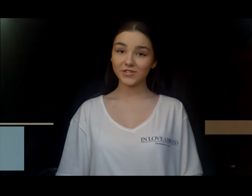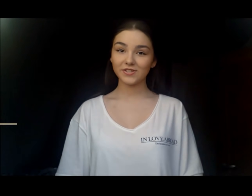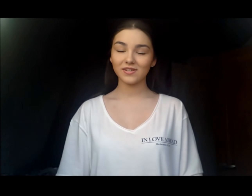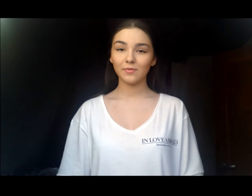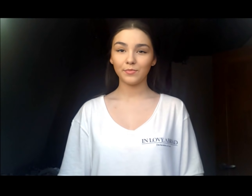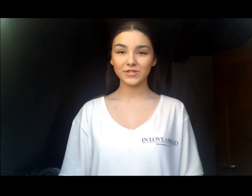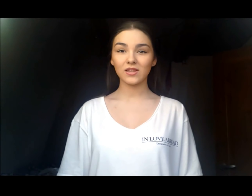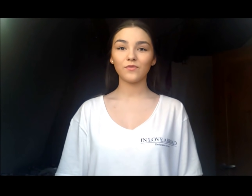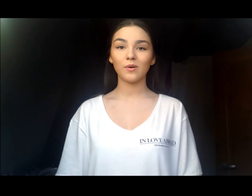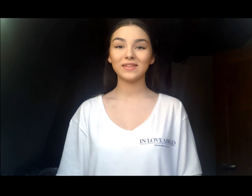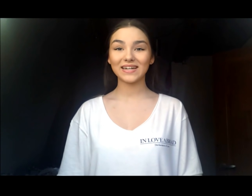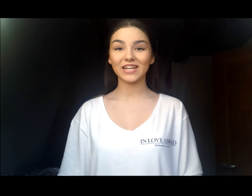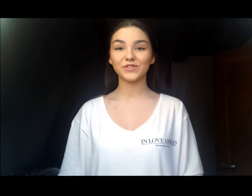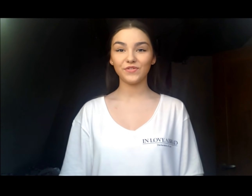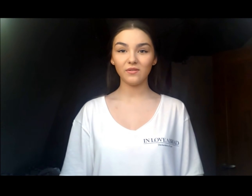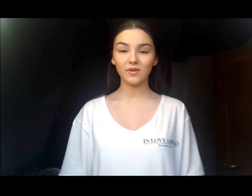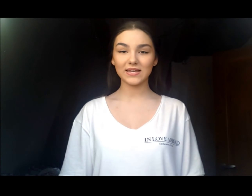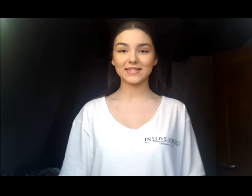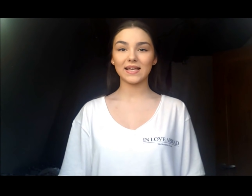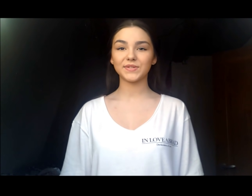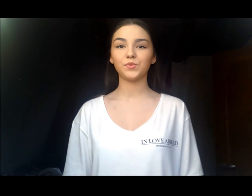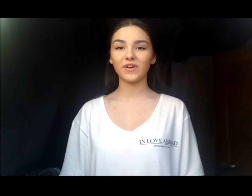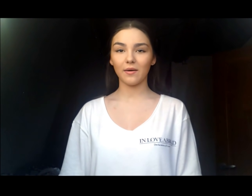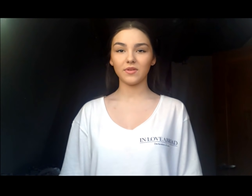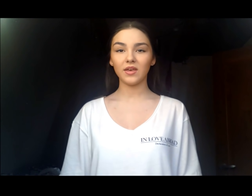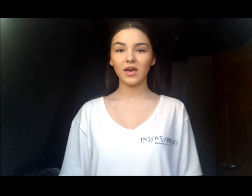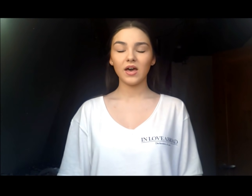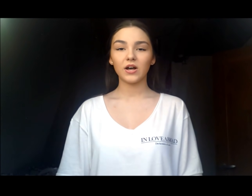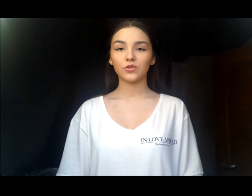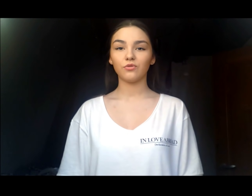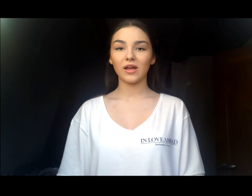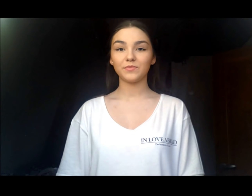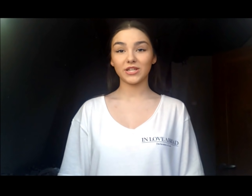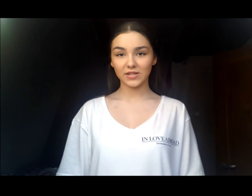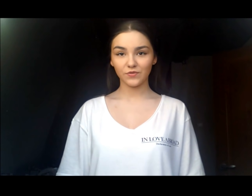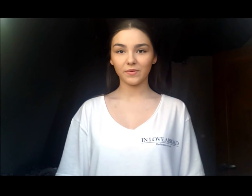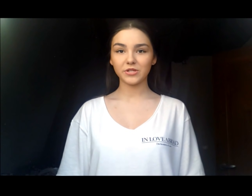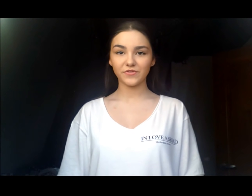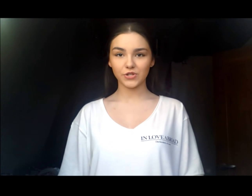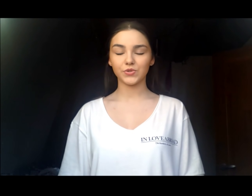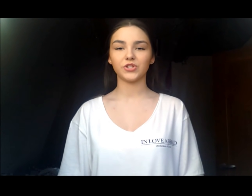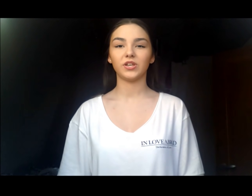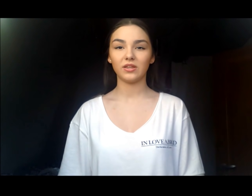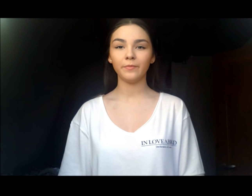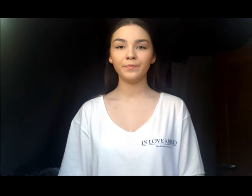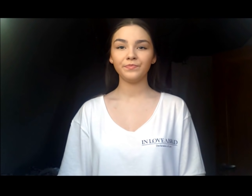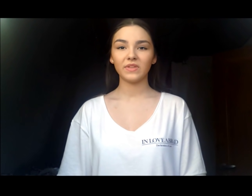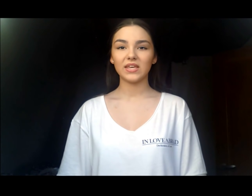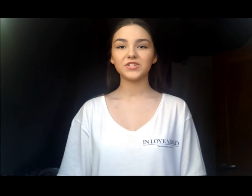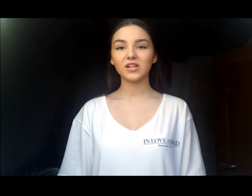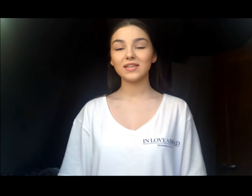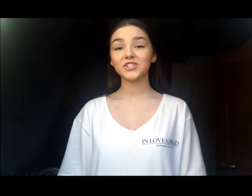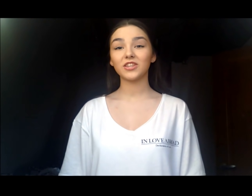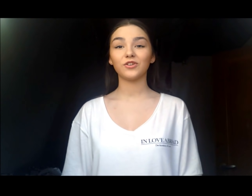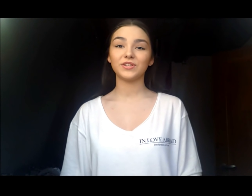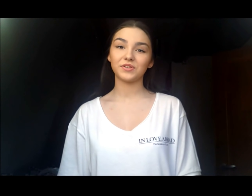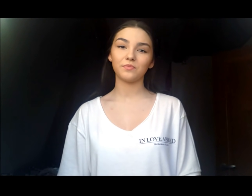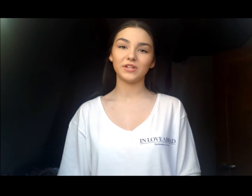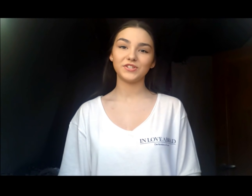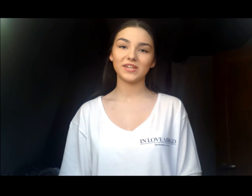Cześć! Postanowiłam nagrać filmik ze słówkami, które przydadzą Wam się w życiu codziennym. Jeżeli jeszcze tego nie zrobiliście,